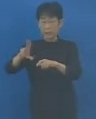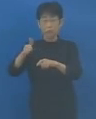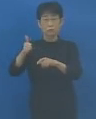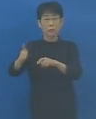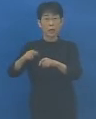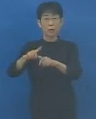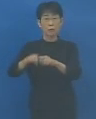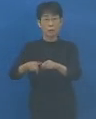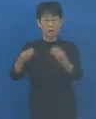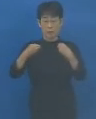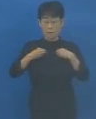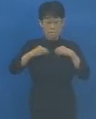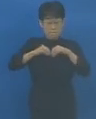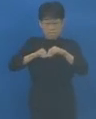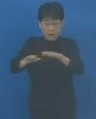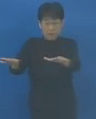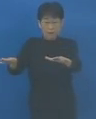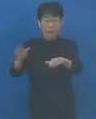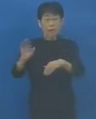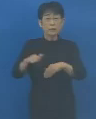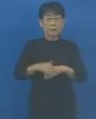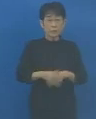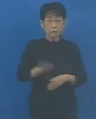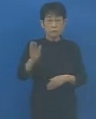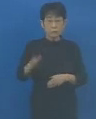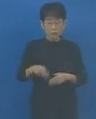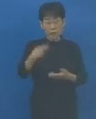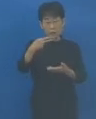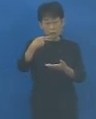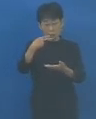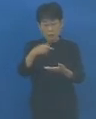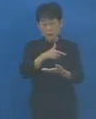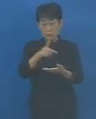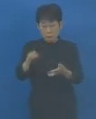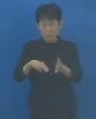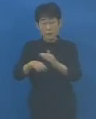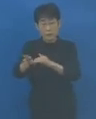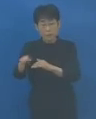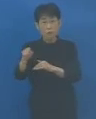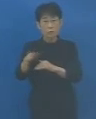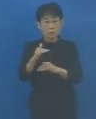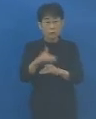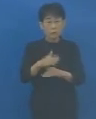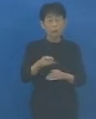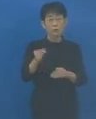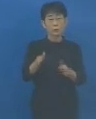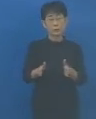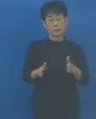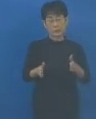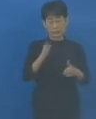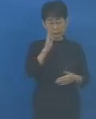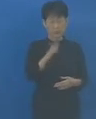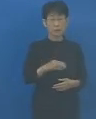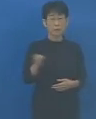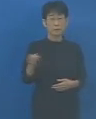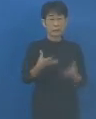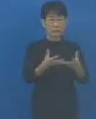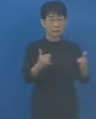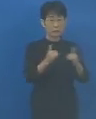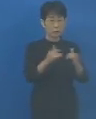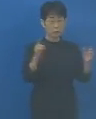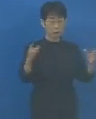県外の方との会食も当面はお控えをいただく方がよろしいかと思います。また多くの人が集まるイベ